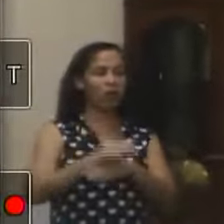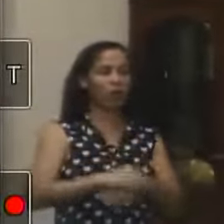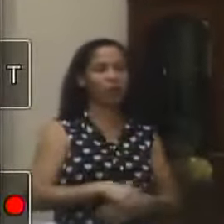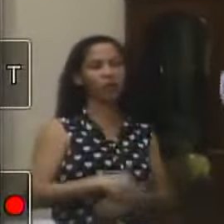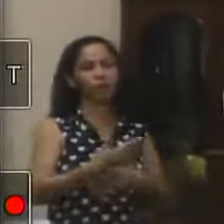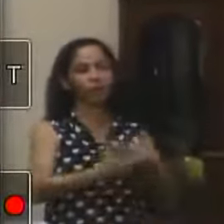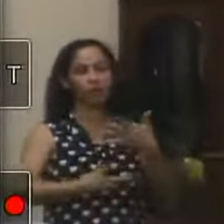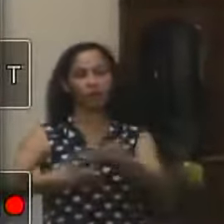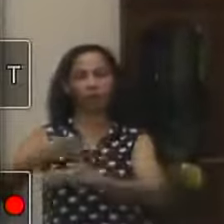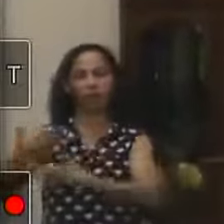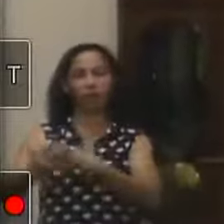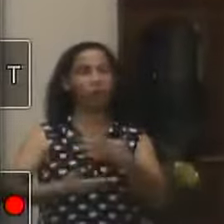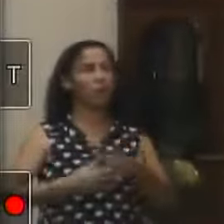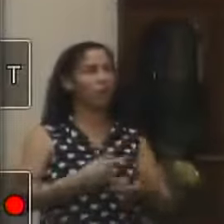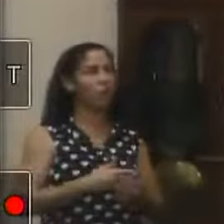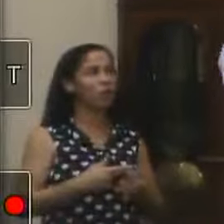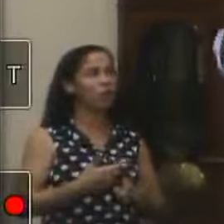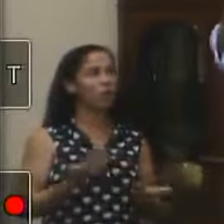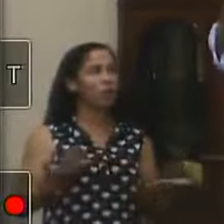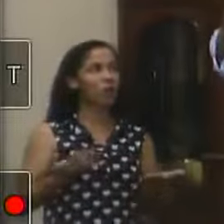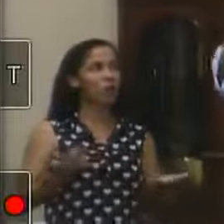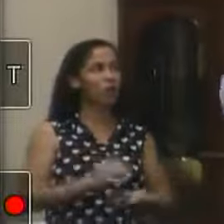coisas claras. Rodando lá hoje,